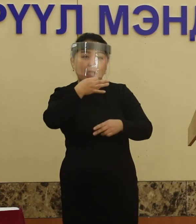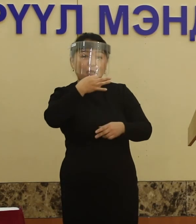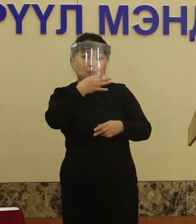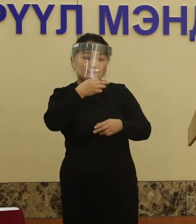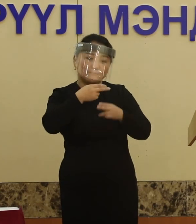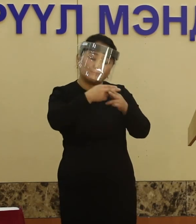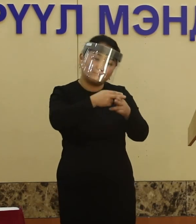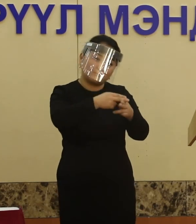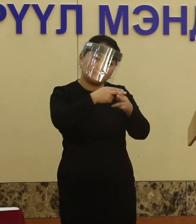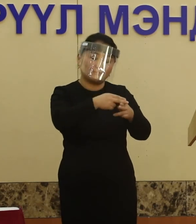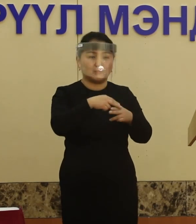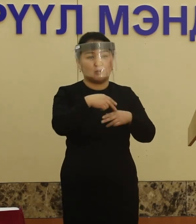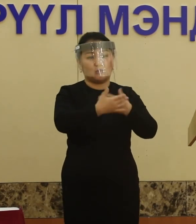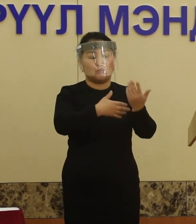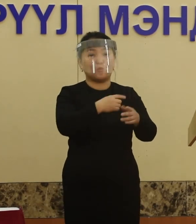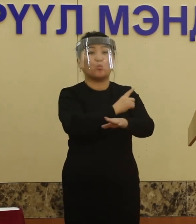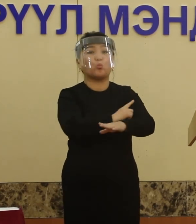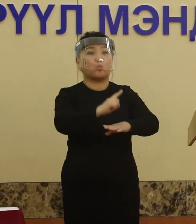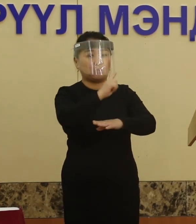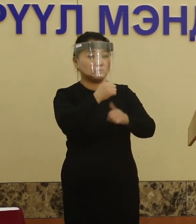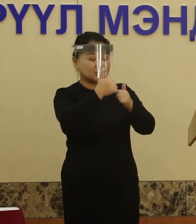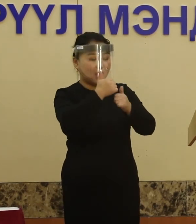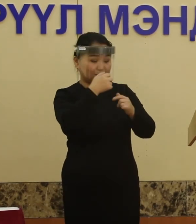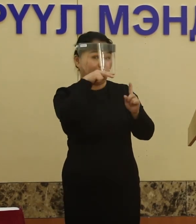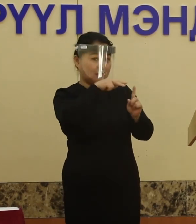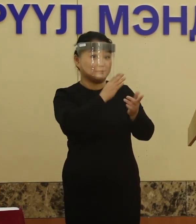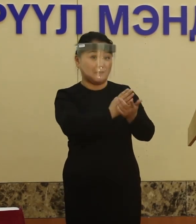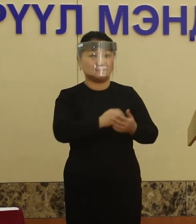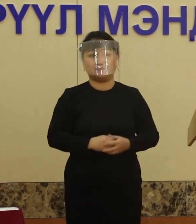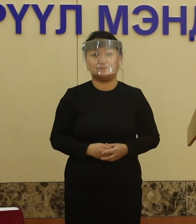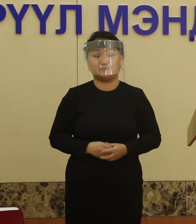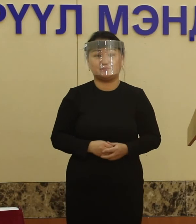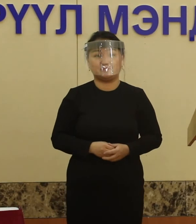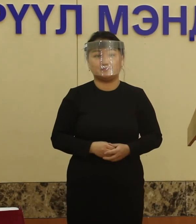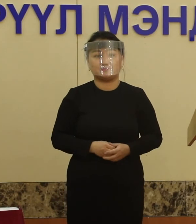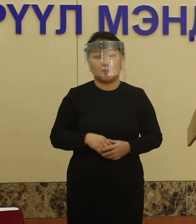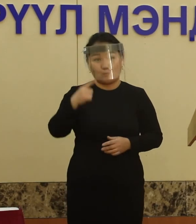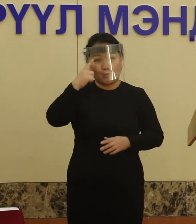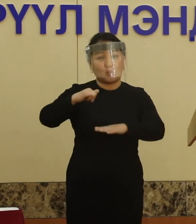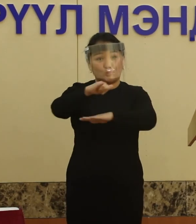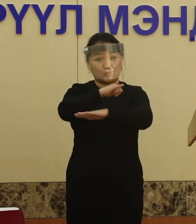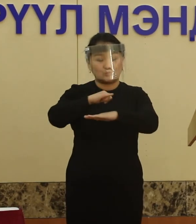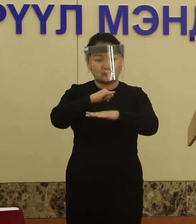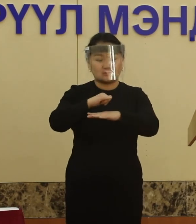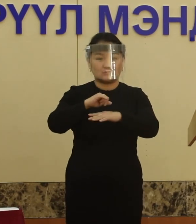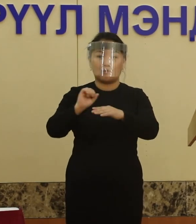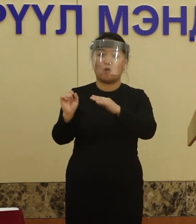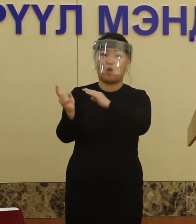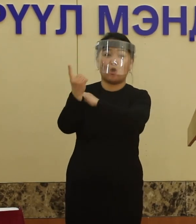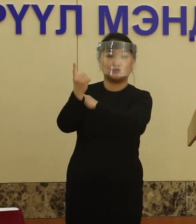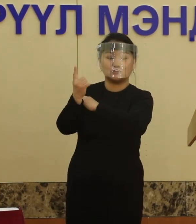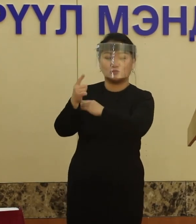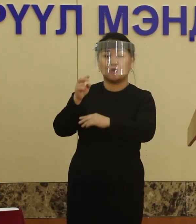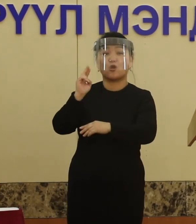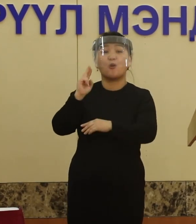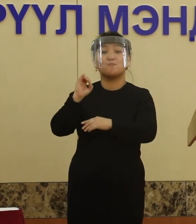хэрэглэж байгаа нь үр дүн өгч байна гэж үзэж байгаа. За улсын хэмжээнд бол онцгой байдлын Улсын